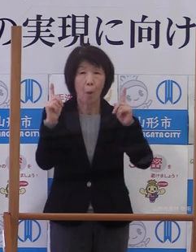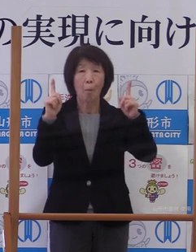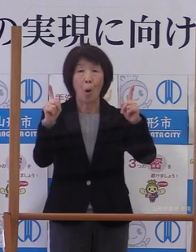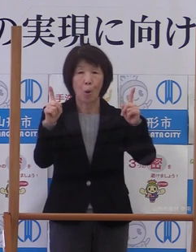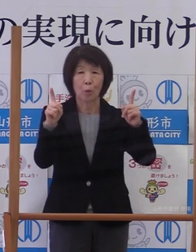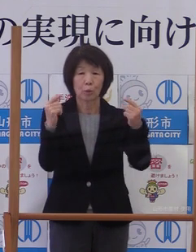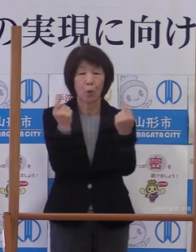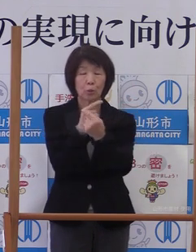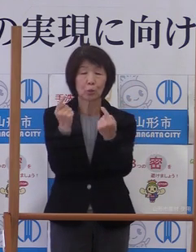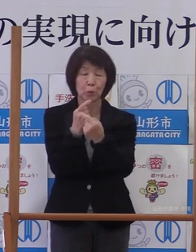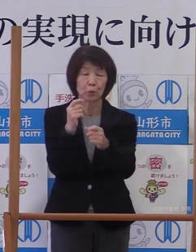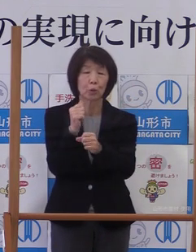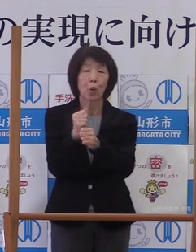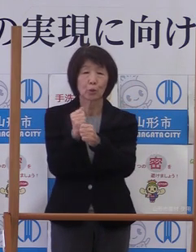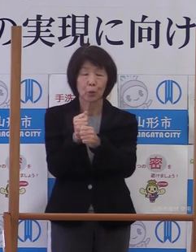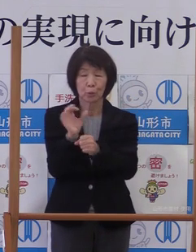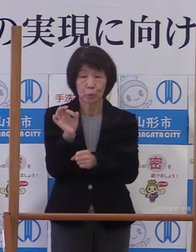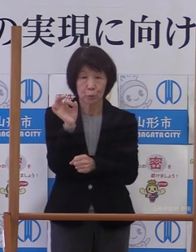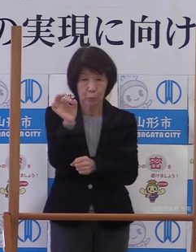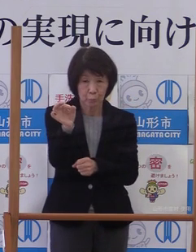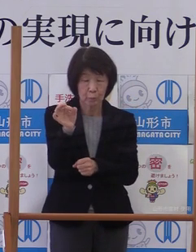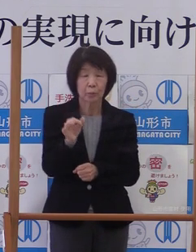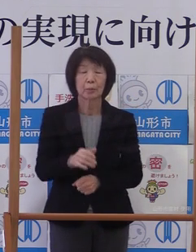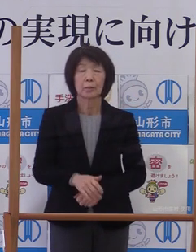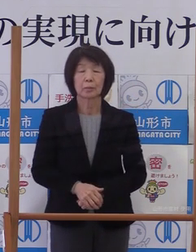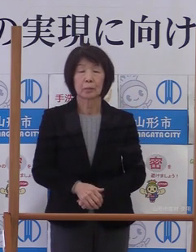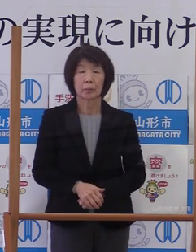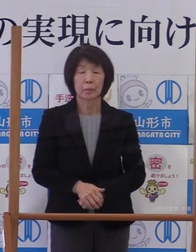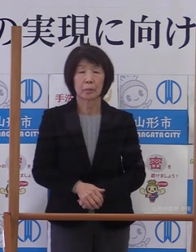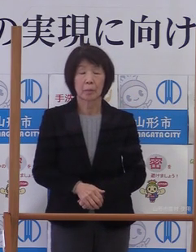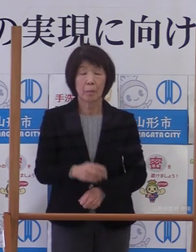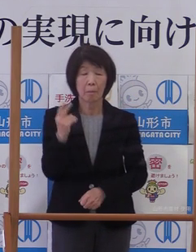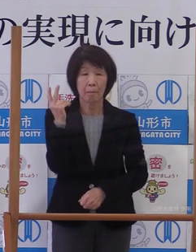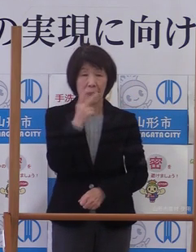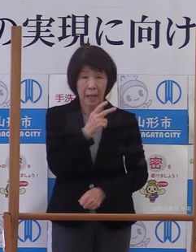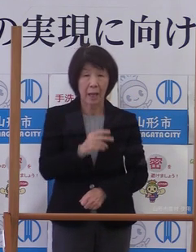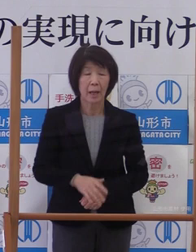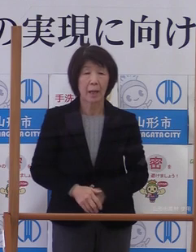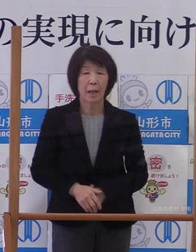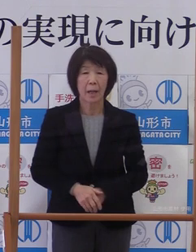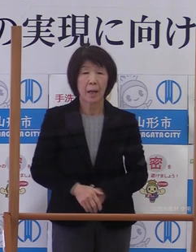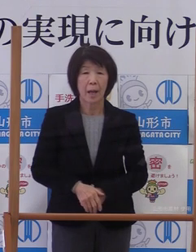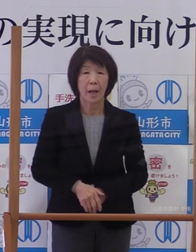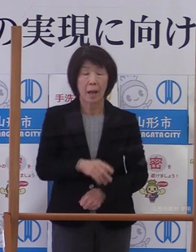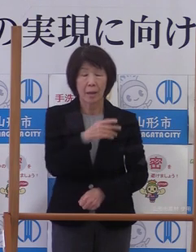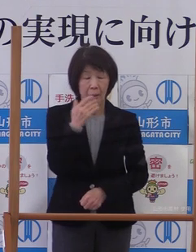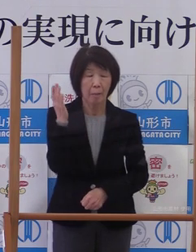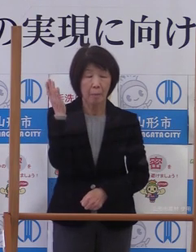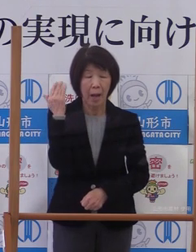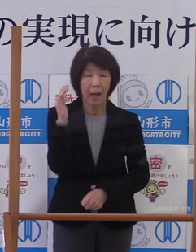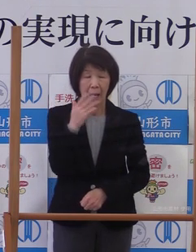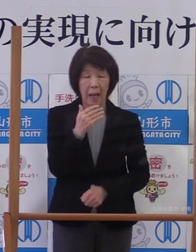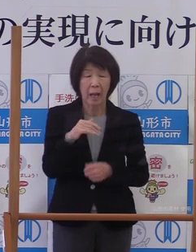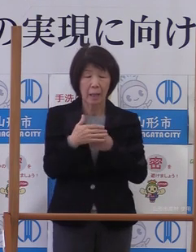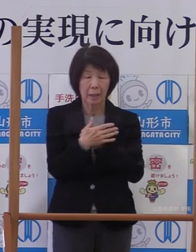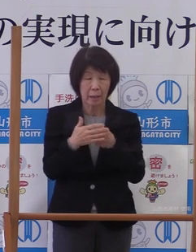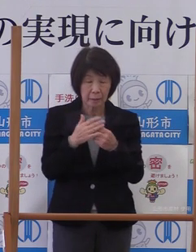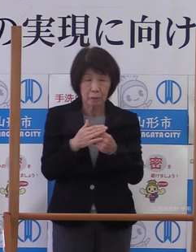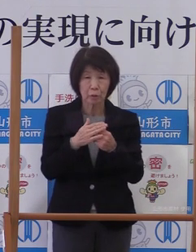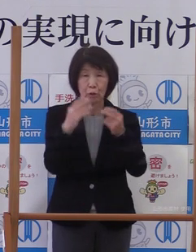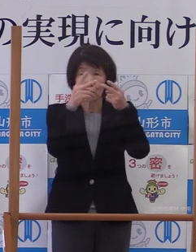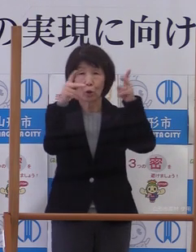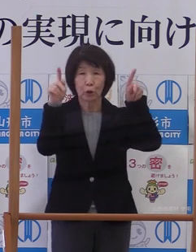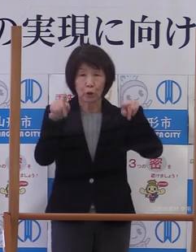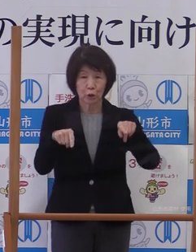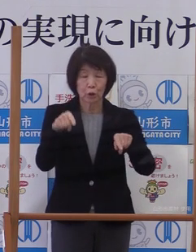存修理工事に対して補助を行います。また県連で課が進行している重要文化財鳥居